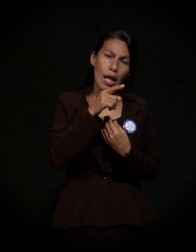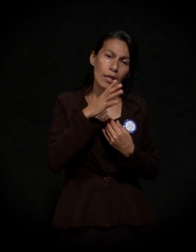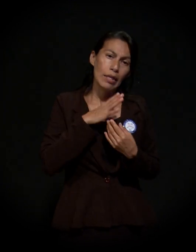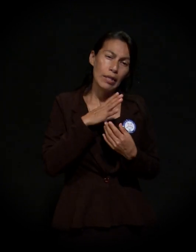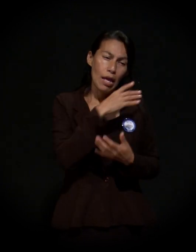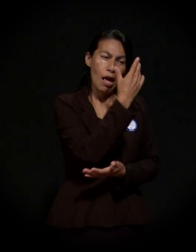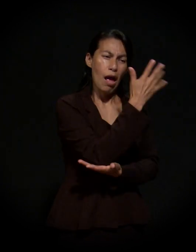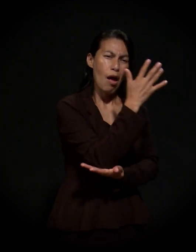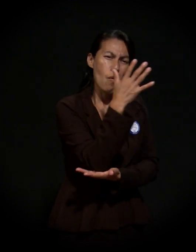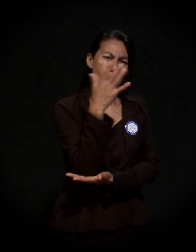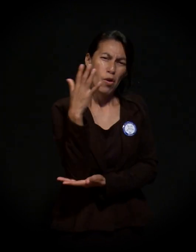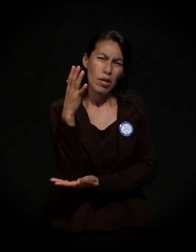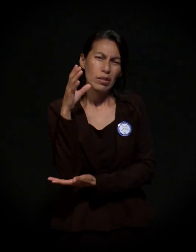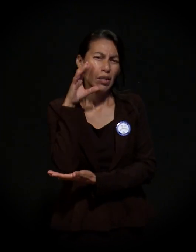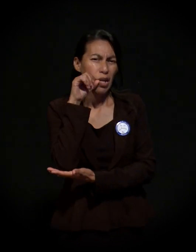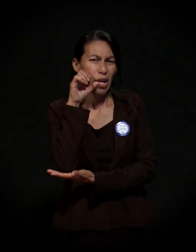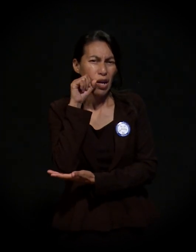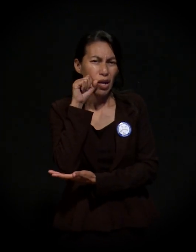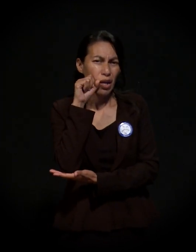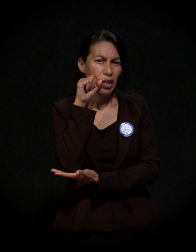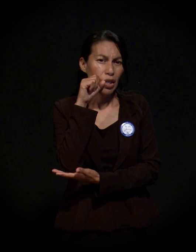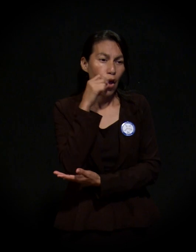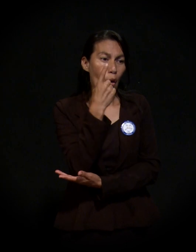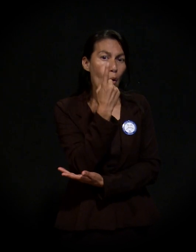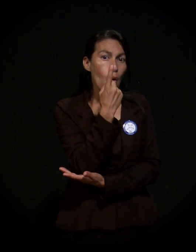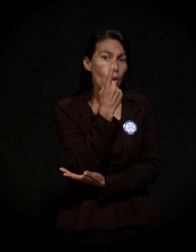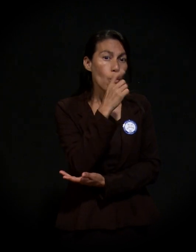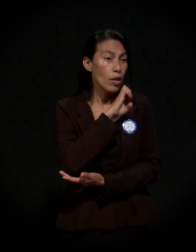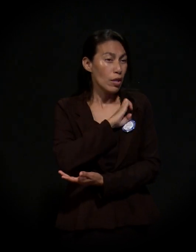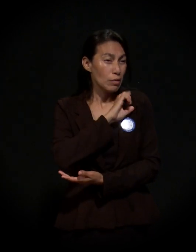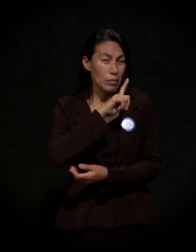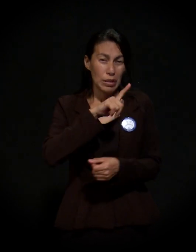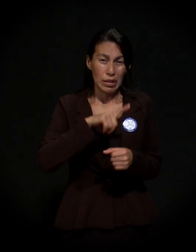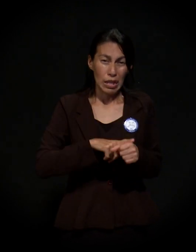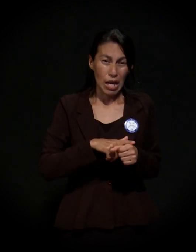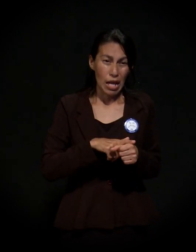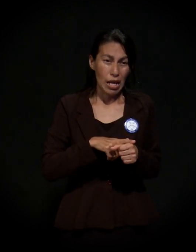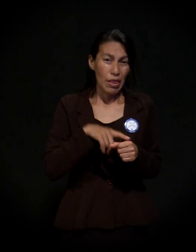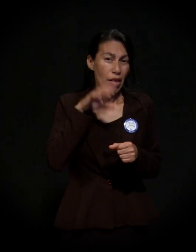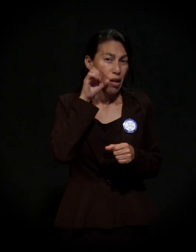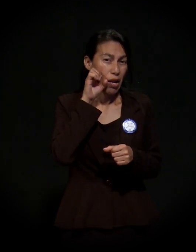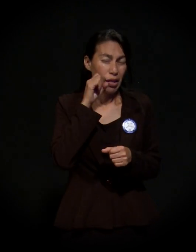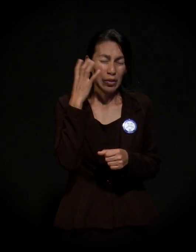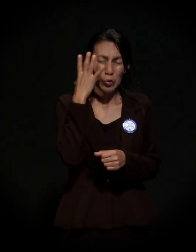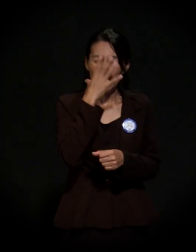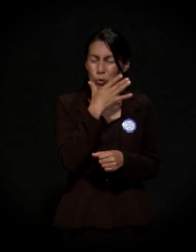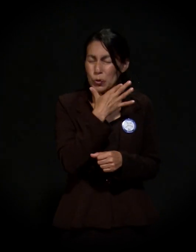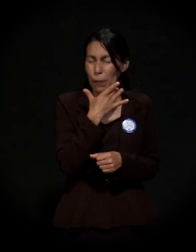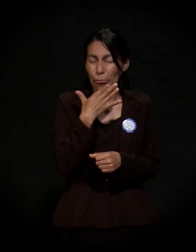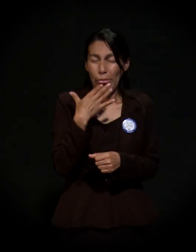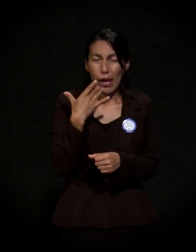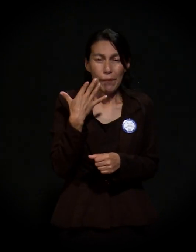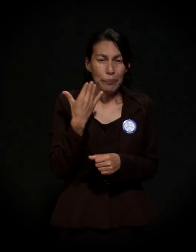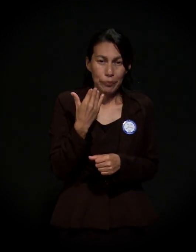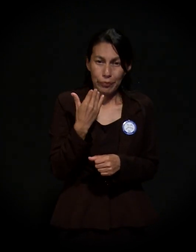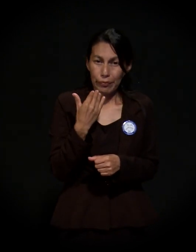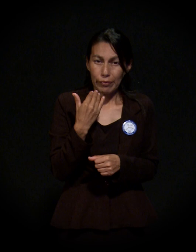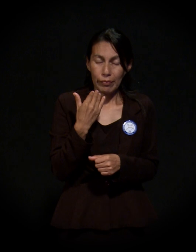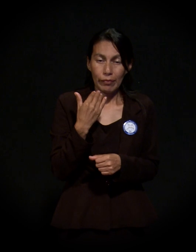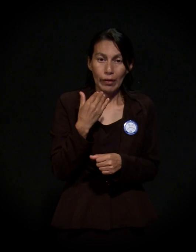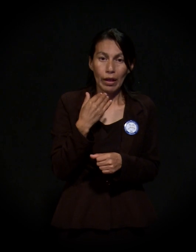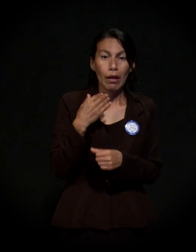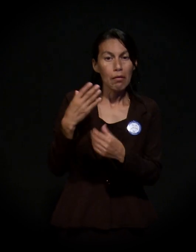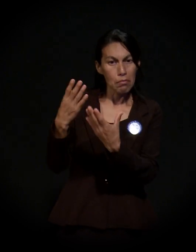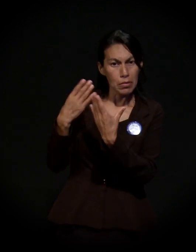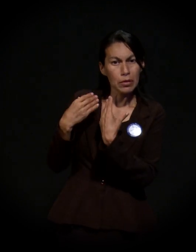naranjo especial, el cual daba naranjas muy sabrosas. Y ella nos